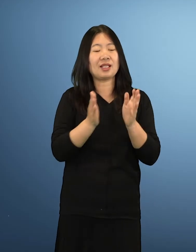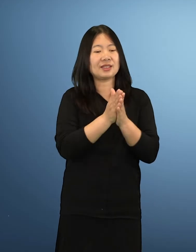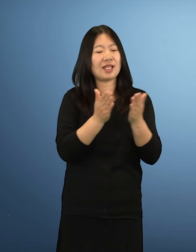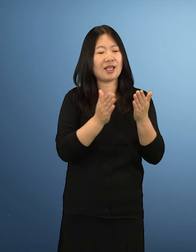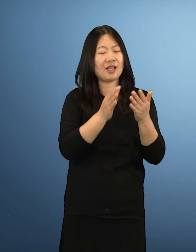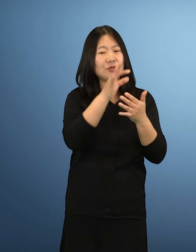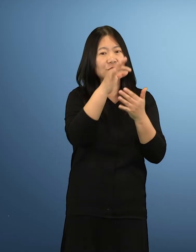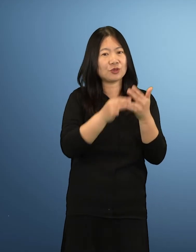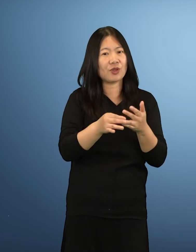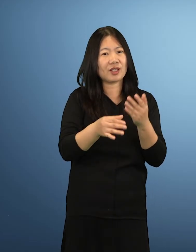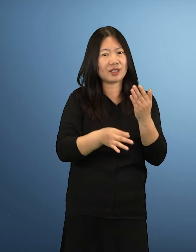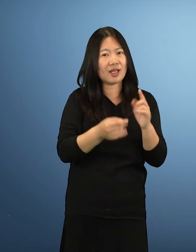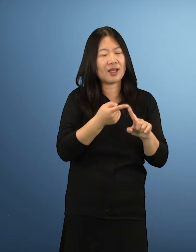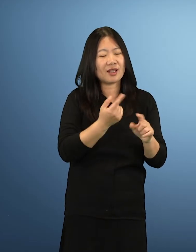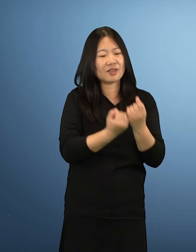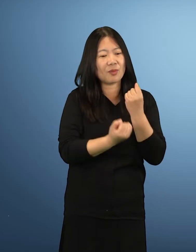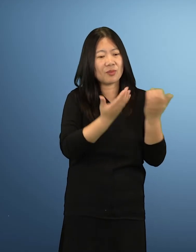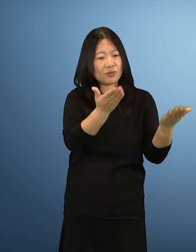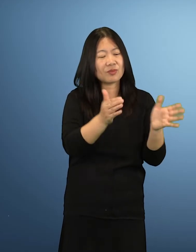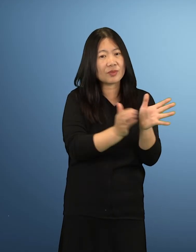순서를 설명을 드렸죠.